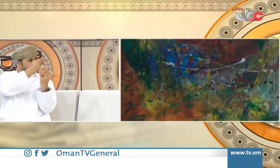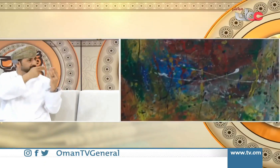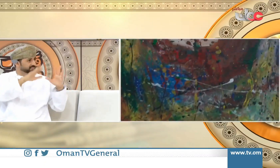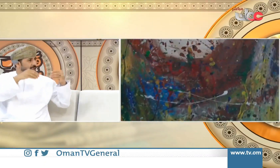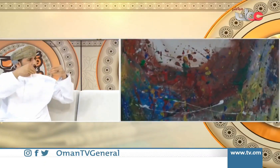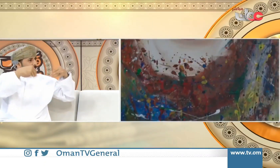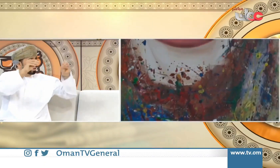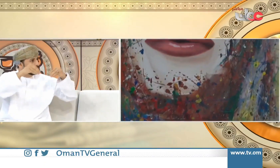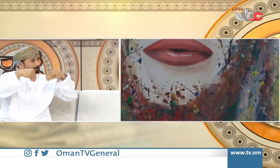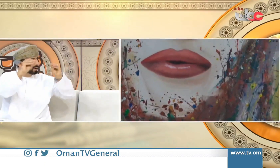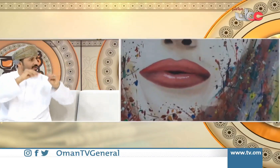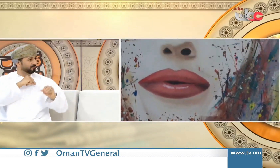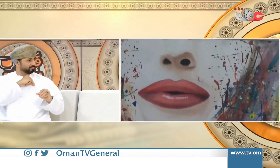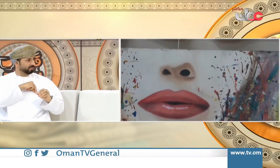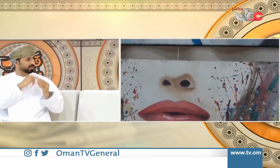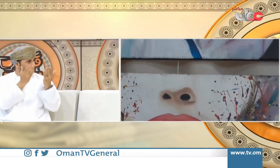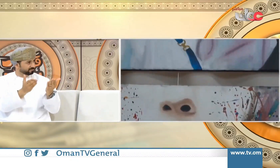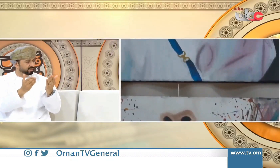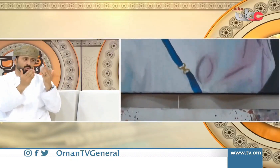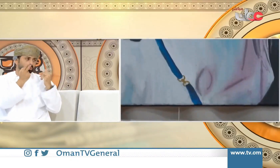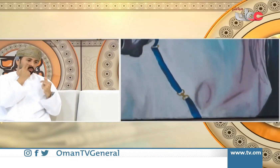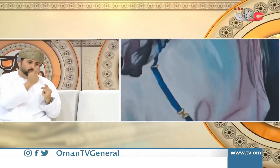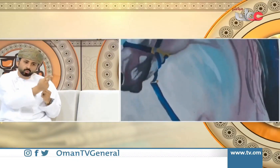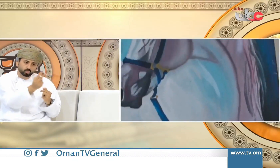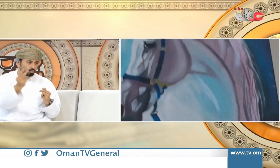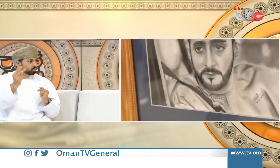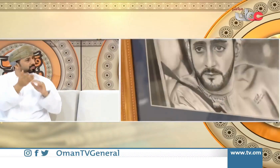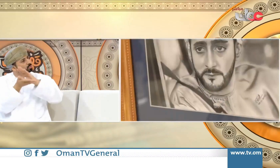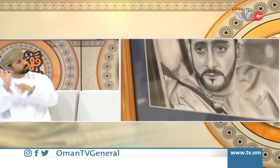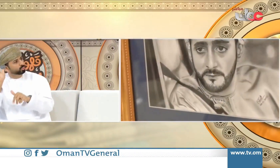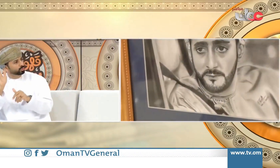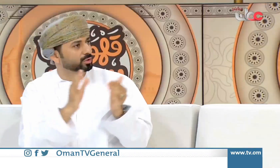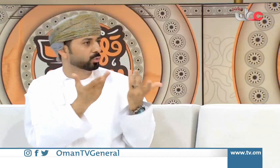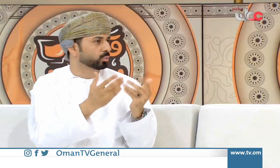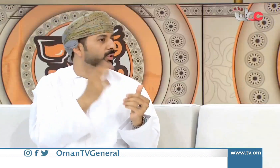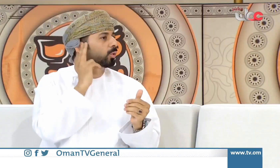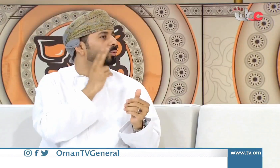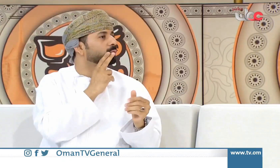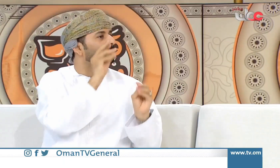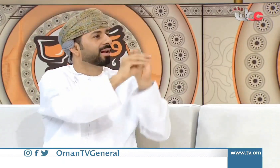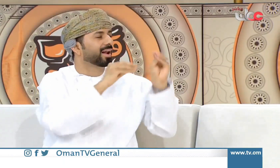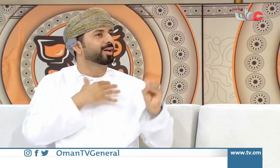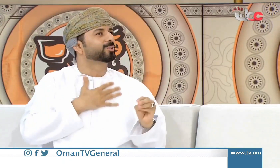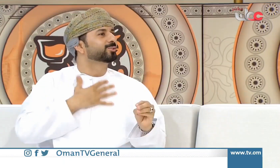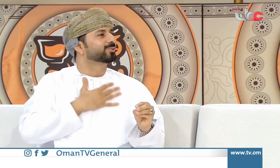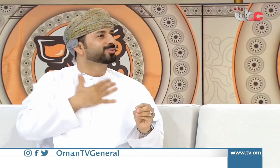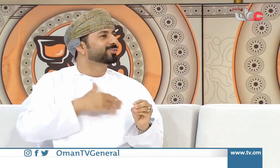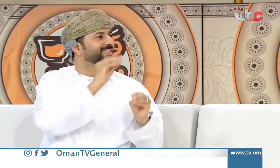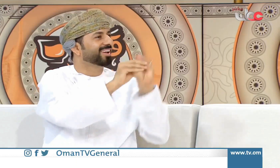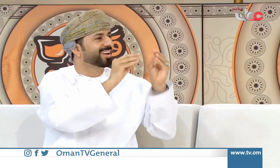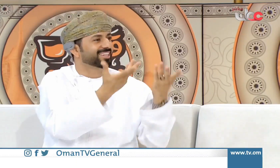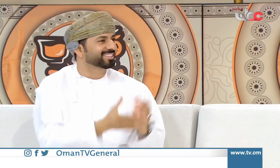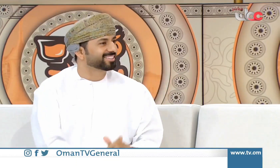اللي حضروا للملتقى، وهل هناك أيضا استفادة من خلال الرسومات الموجودة؟ هل تم أيضا